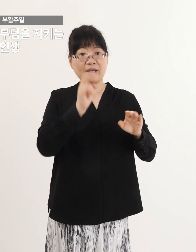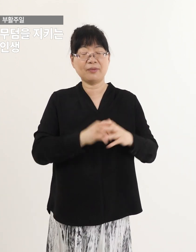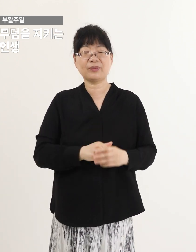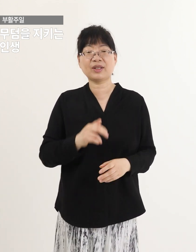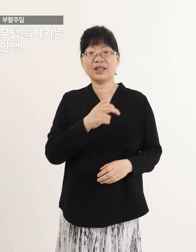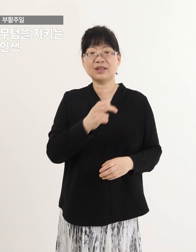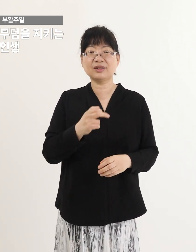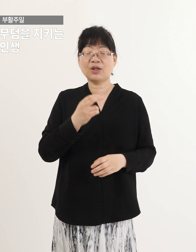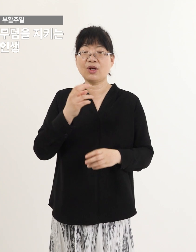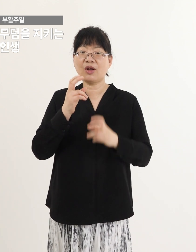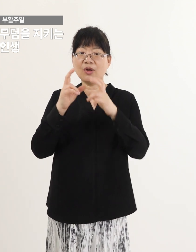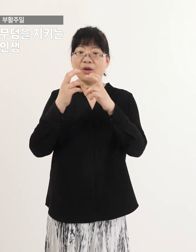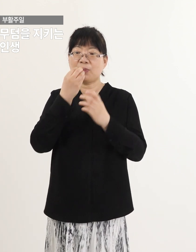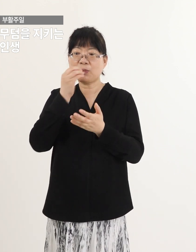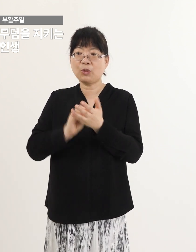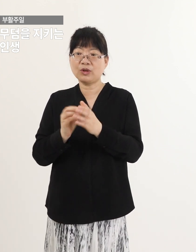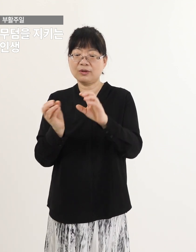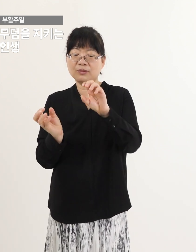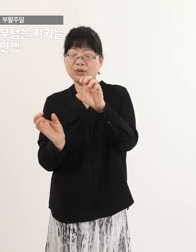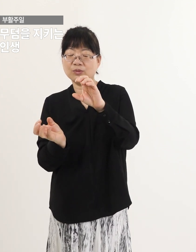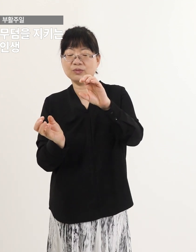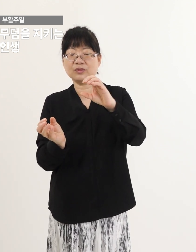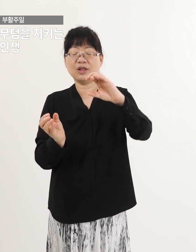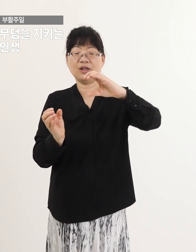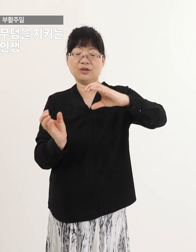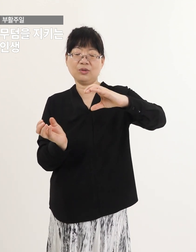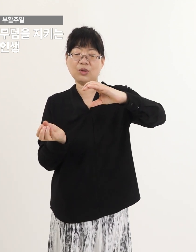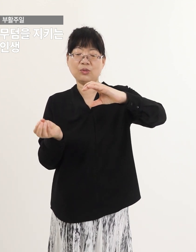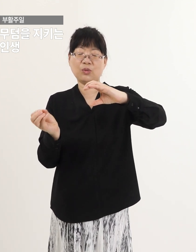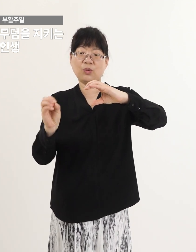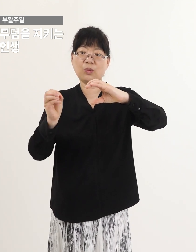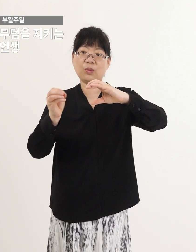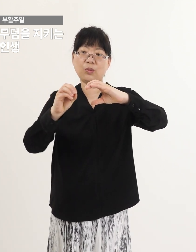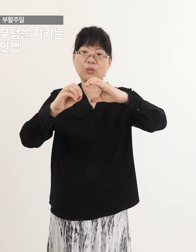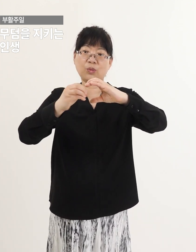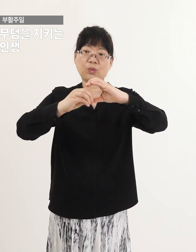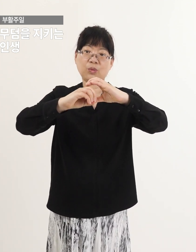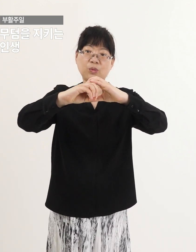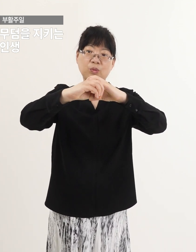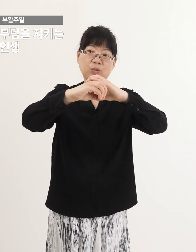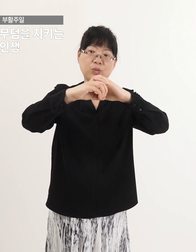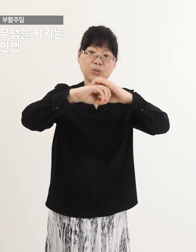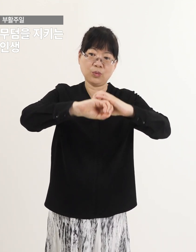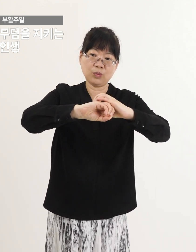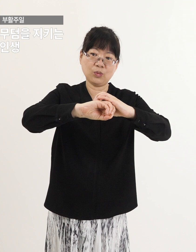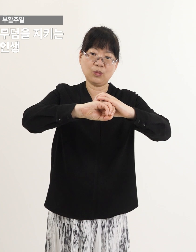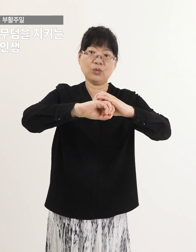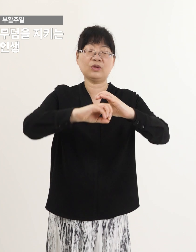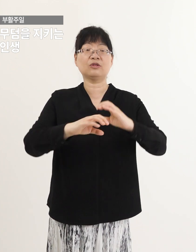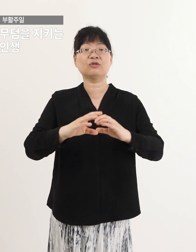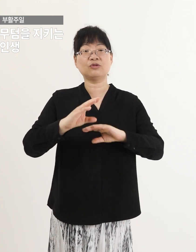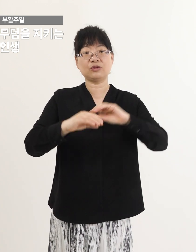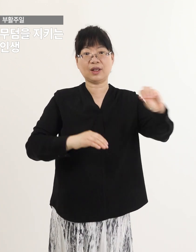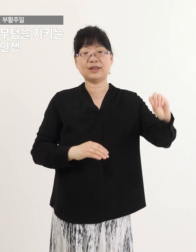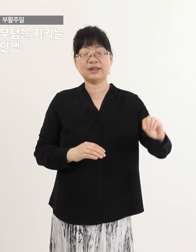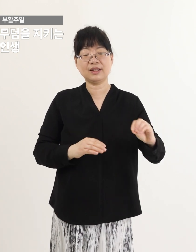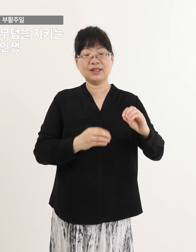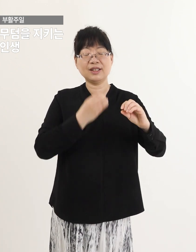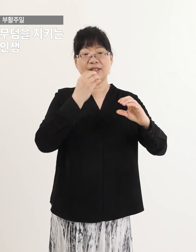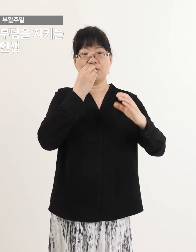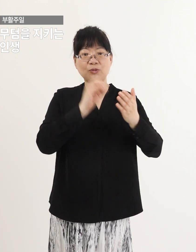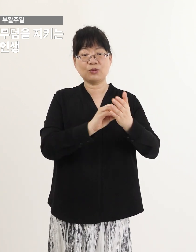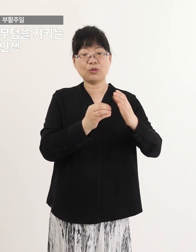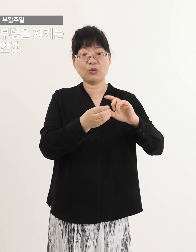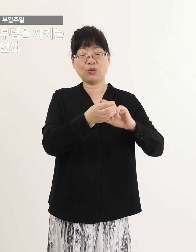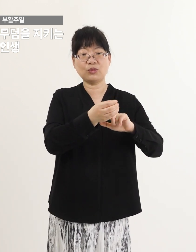굴려 무덤 문에 놓고 가니, 그러니까 이 돌은 웬만한 사람들이 쉽게 움직일